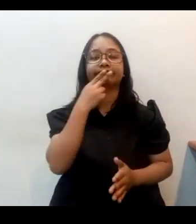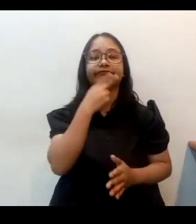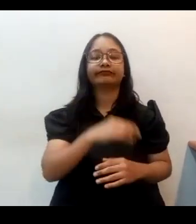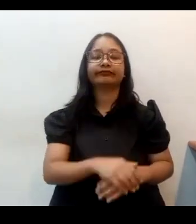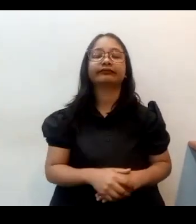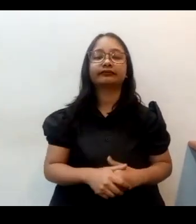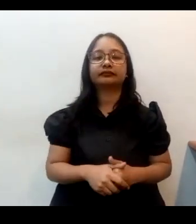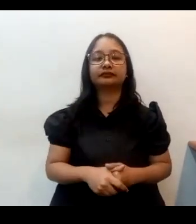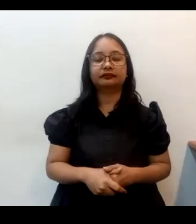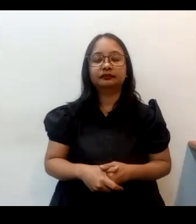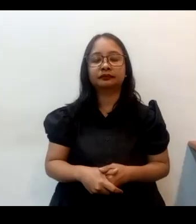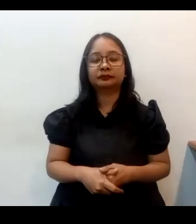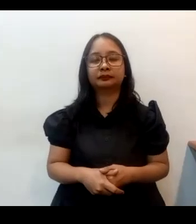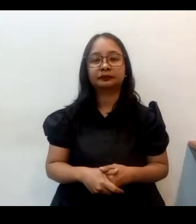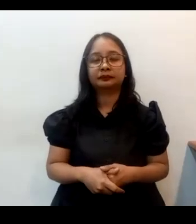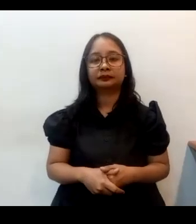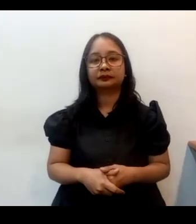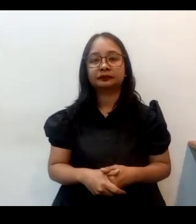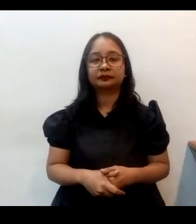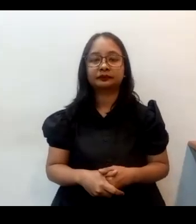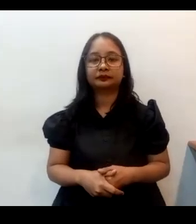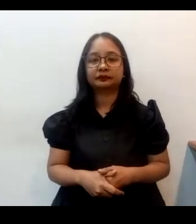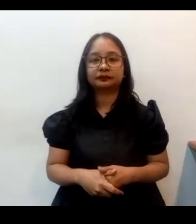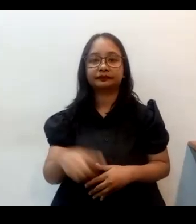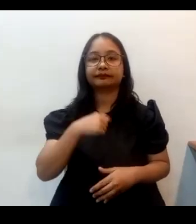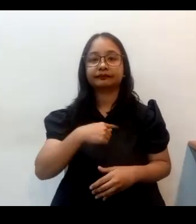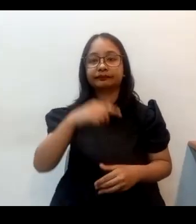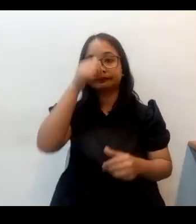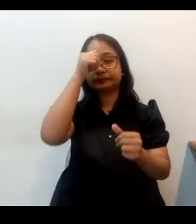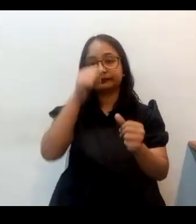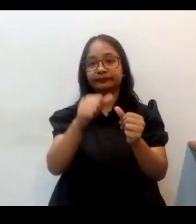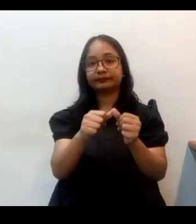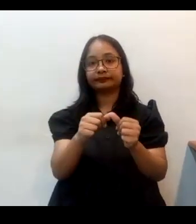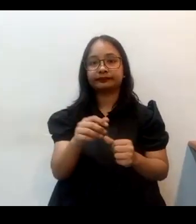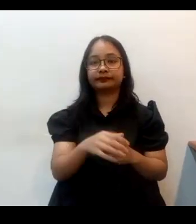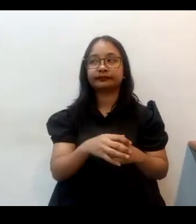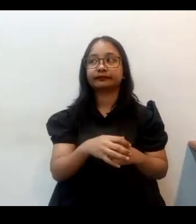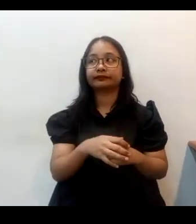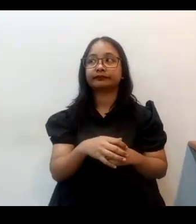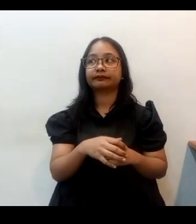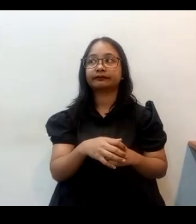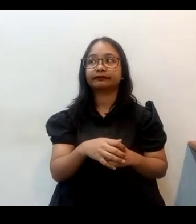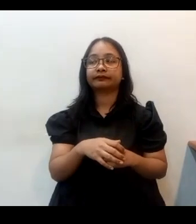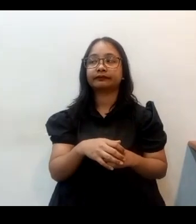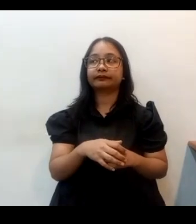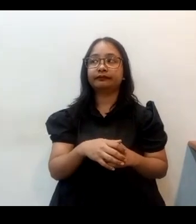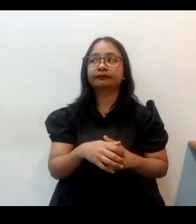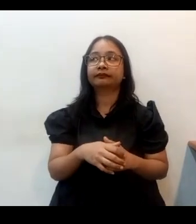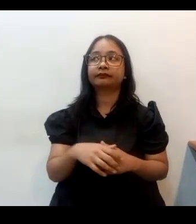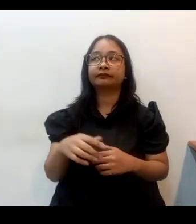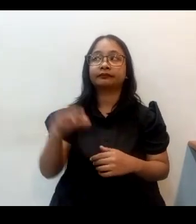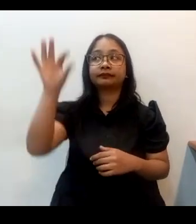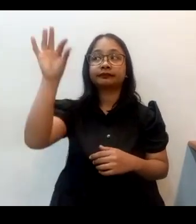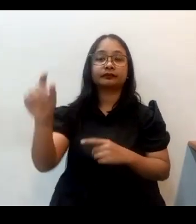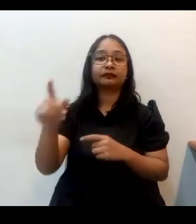Matamis, matamis. I still remember the pastor Hong Jong-yeon asked the many youth, is